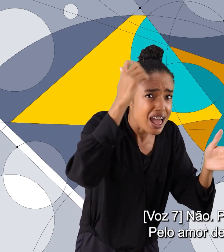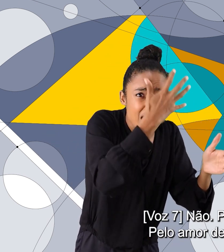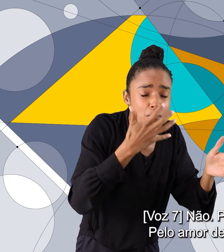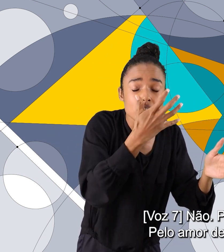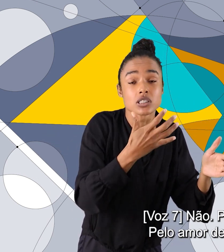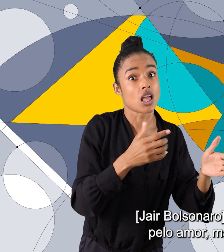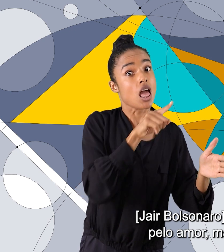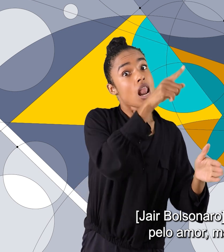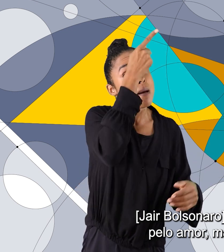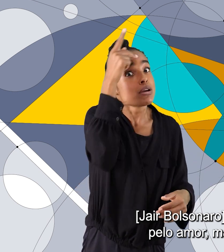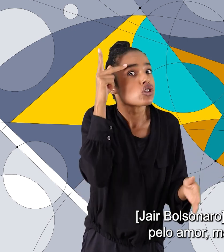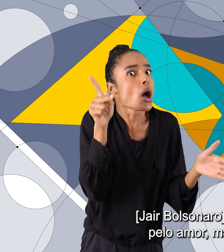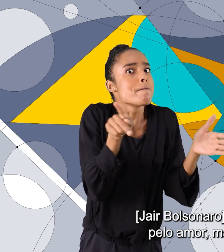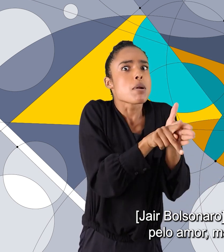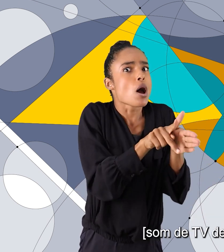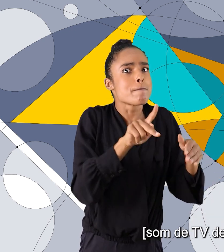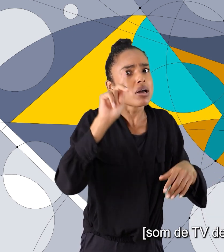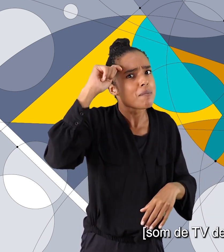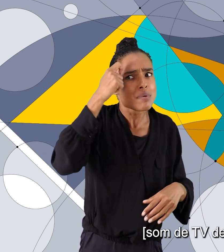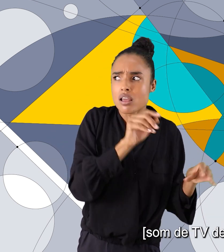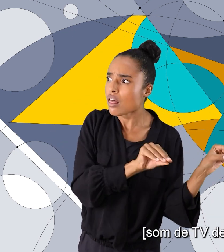Não, pisava, pelo amor de Deus. Mas é...